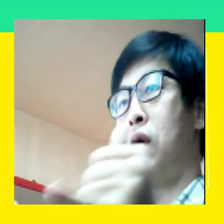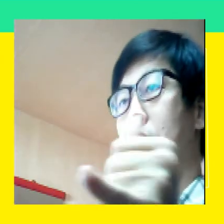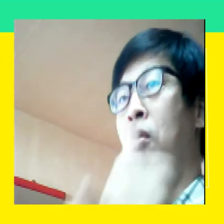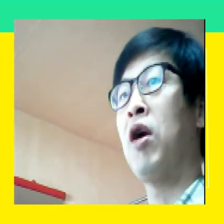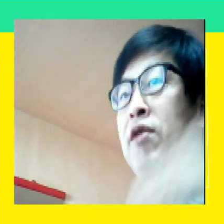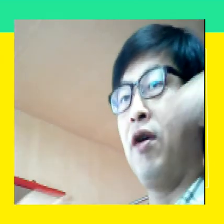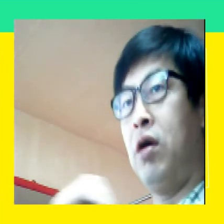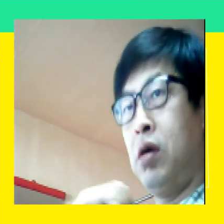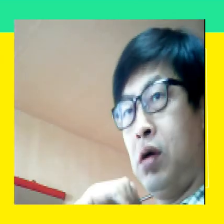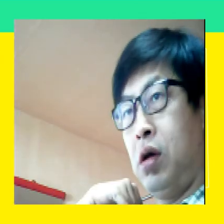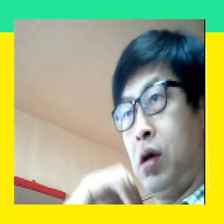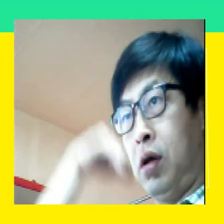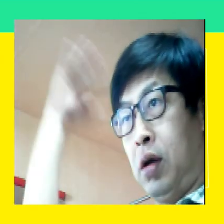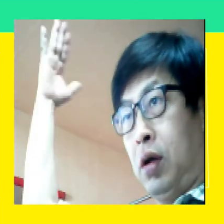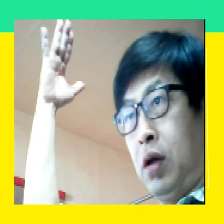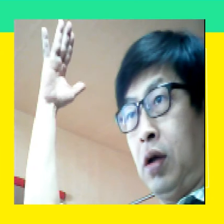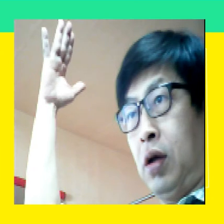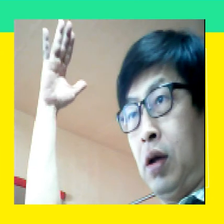먹였어요